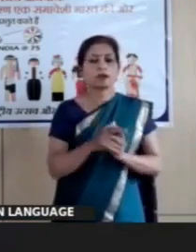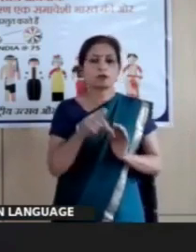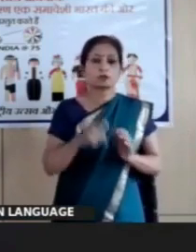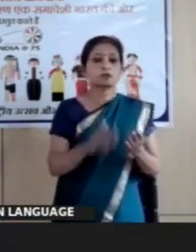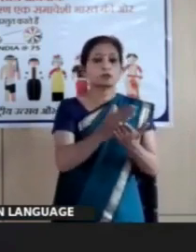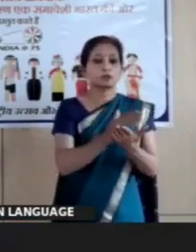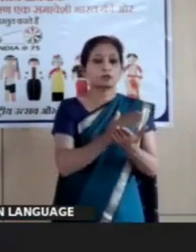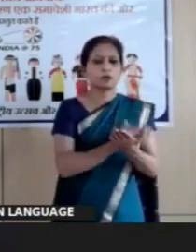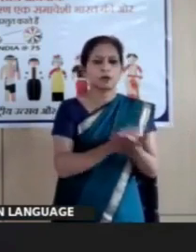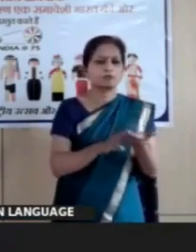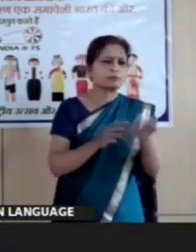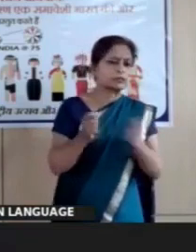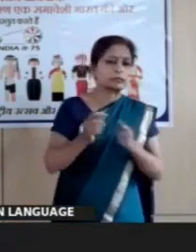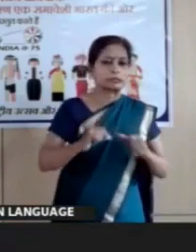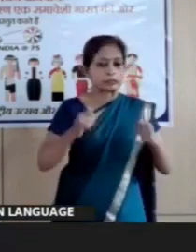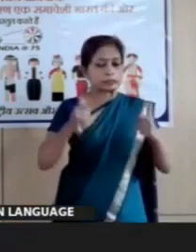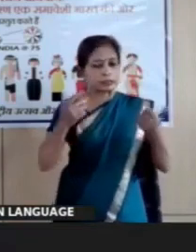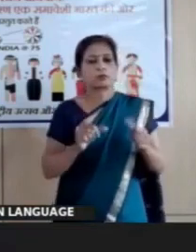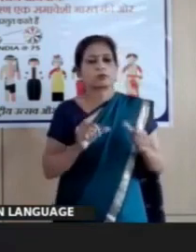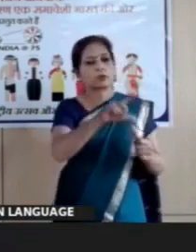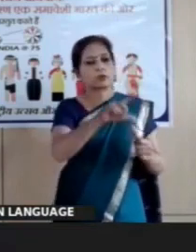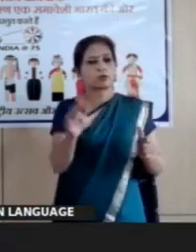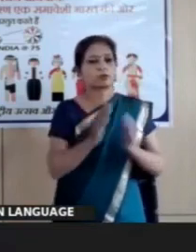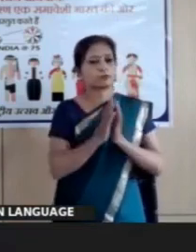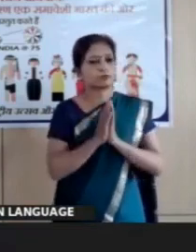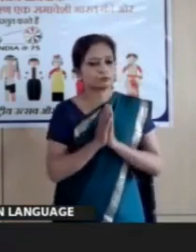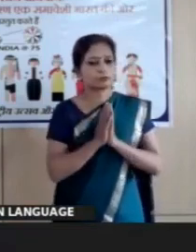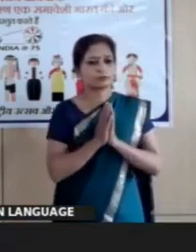इस कार्यक्रम के सफल संचालन के लिए आप सबको